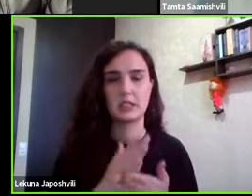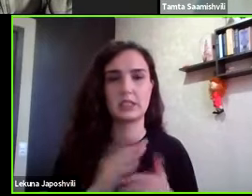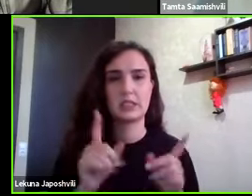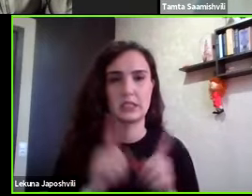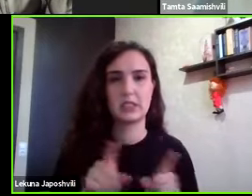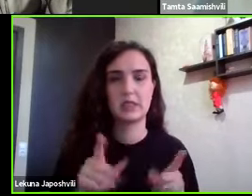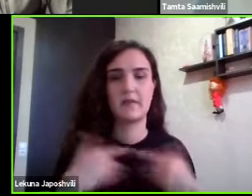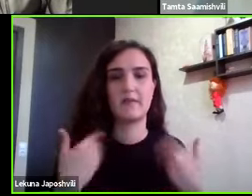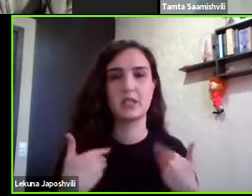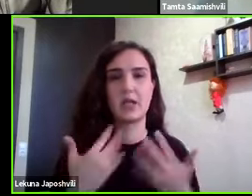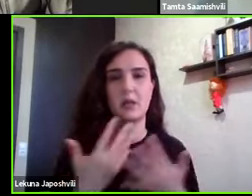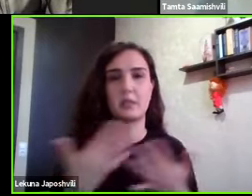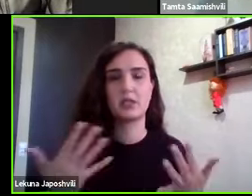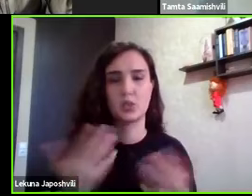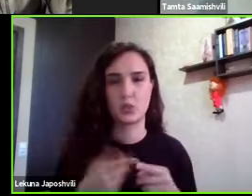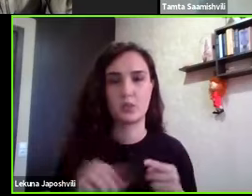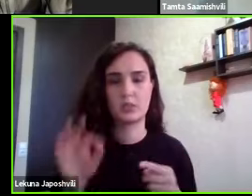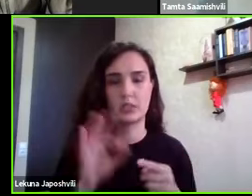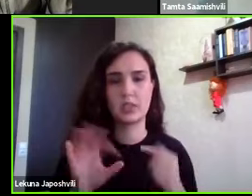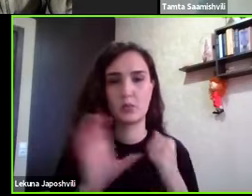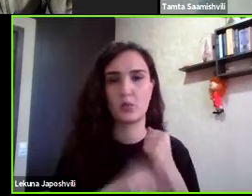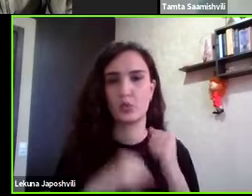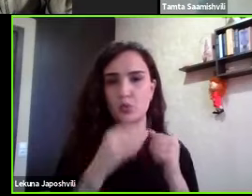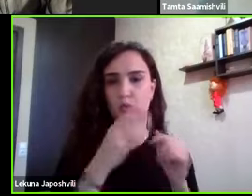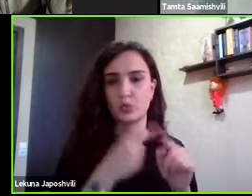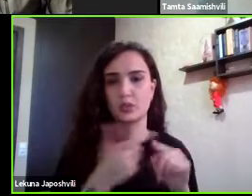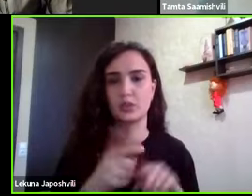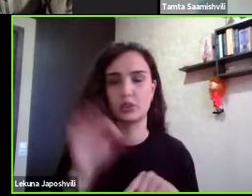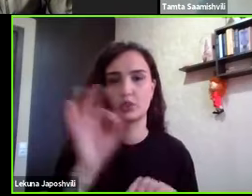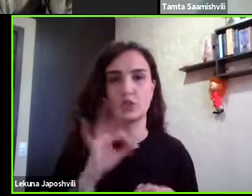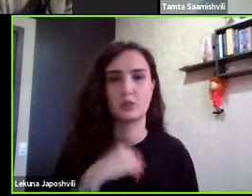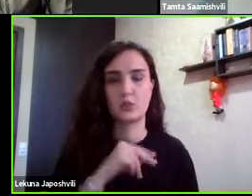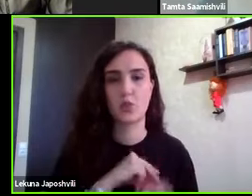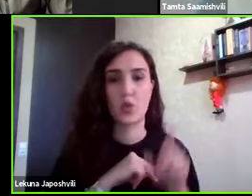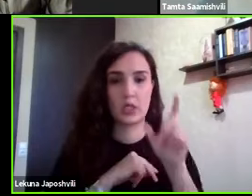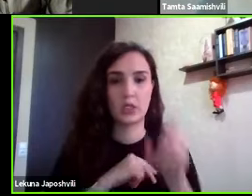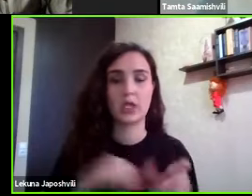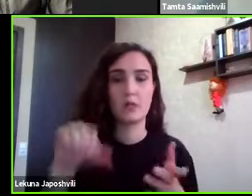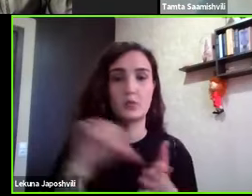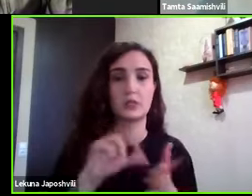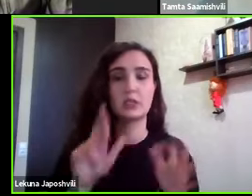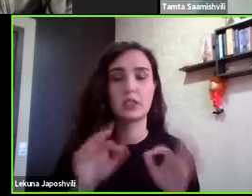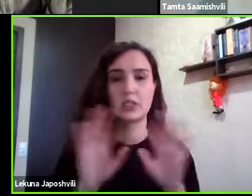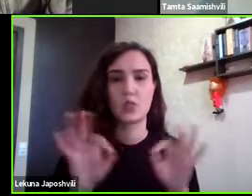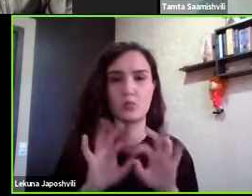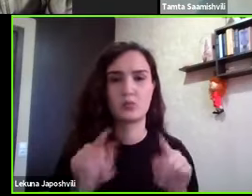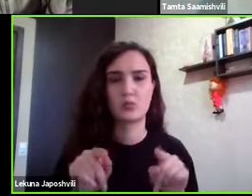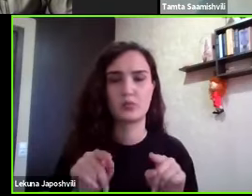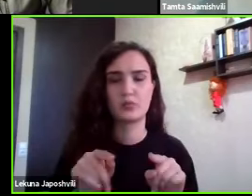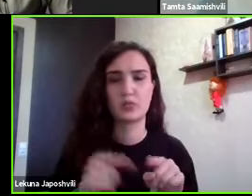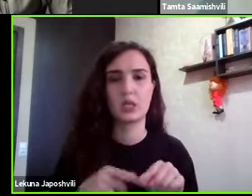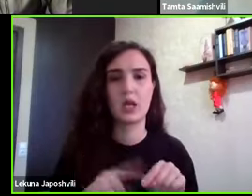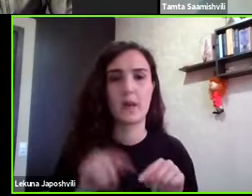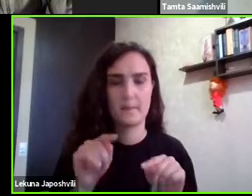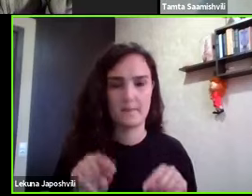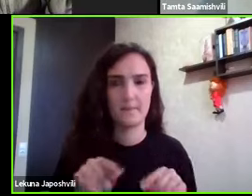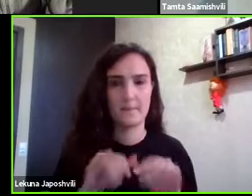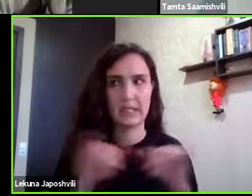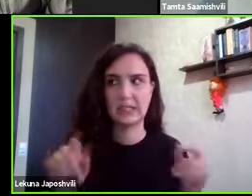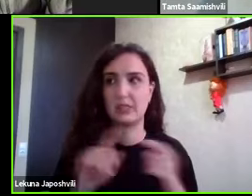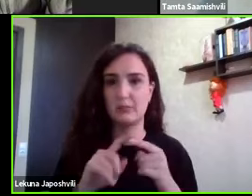ისეთი ვიტამინი, რომელზეც ახლა ამ ბოლო დროს ძალიან ხშირად ჩემი კოლეგა გამოდის და საუბრობს, რომელიც აი ამ